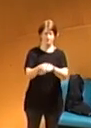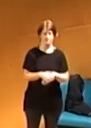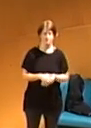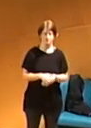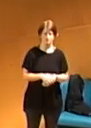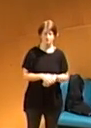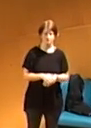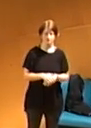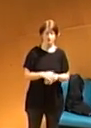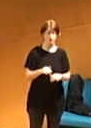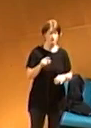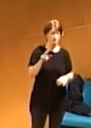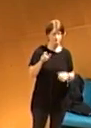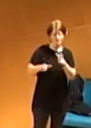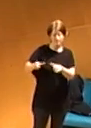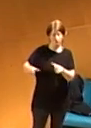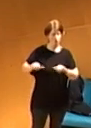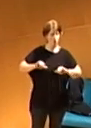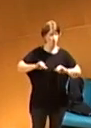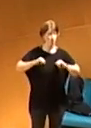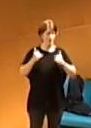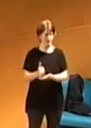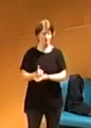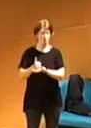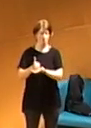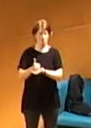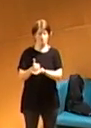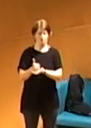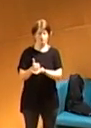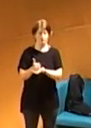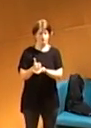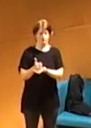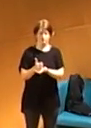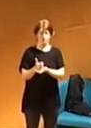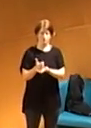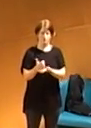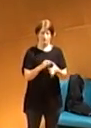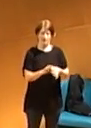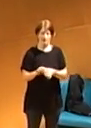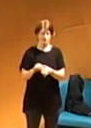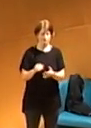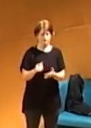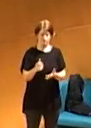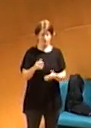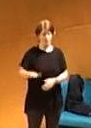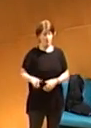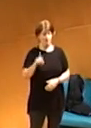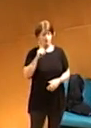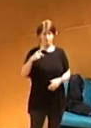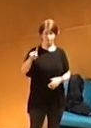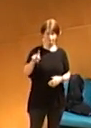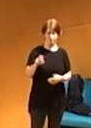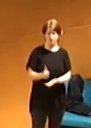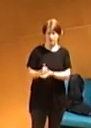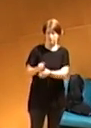des choses pour soutenir votre petite fille. Mais vous voyez... quand je mets en garde contre le mot aidant, c'est